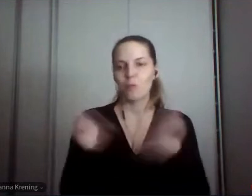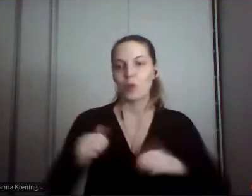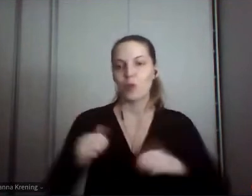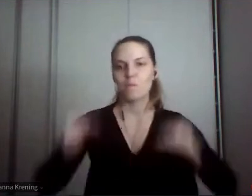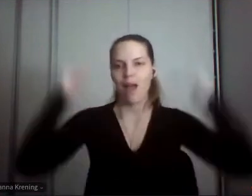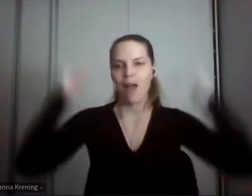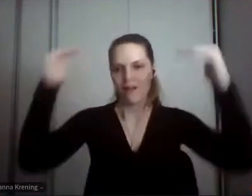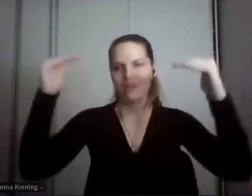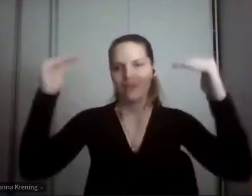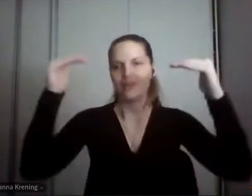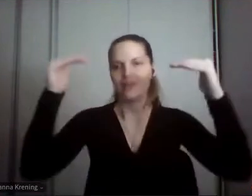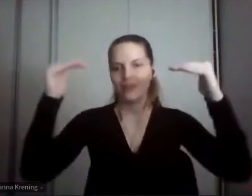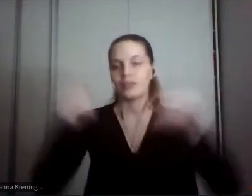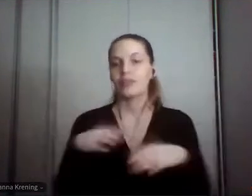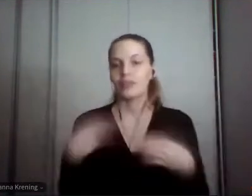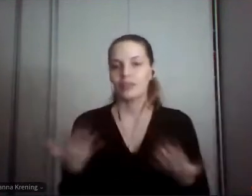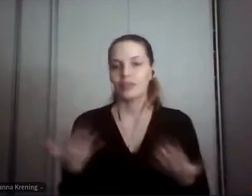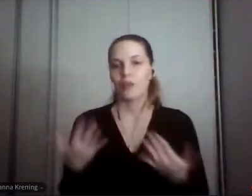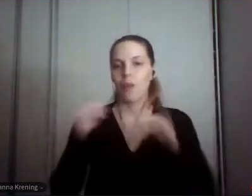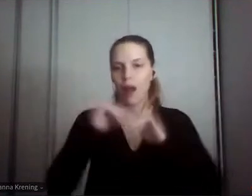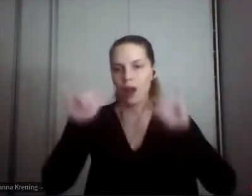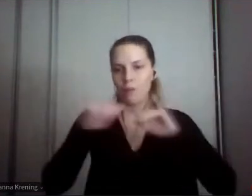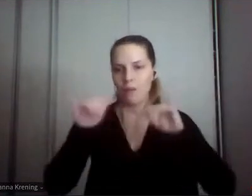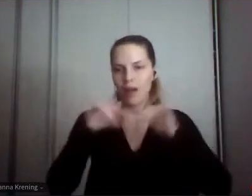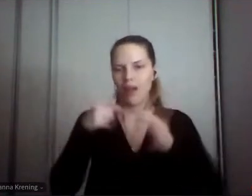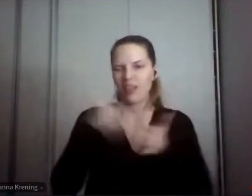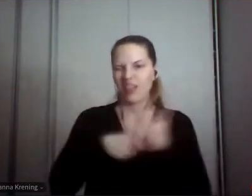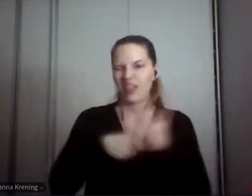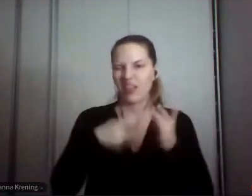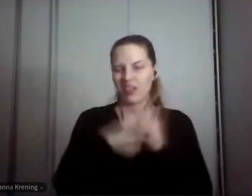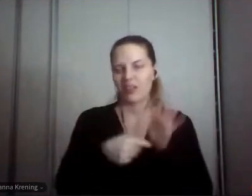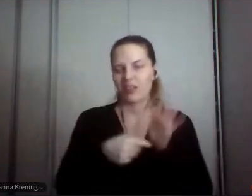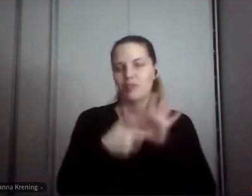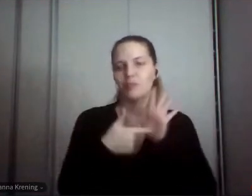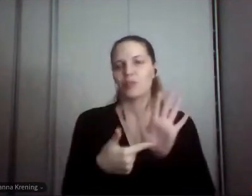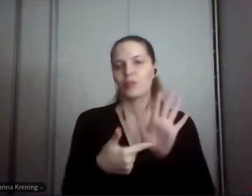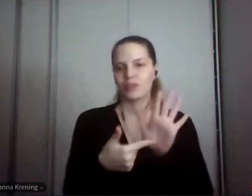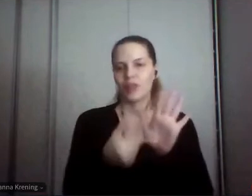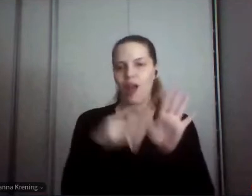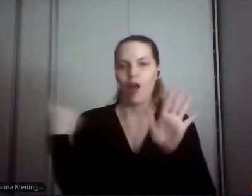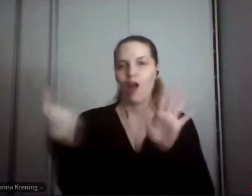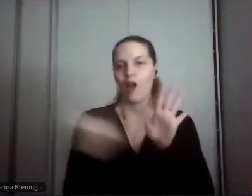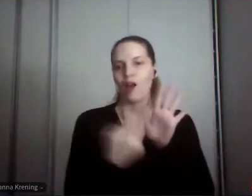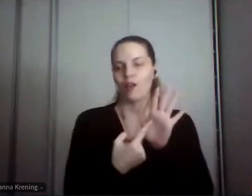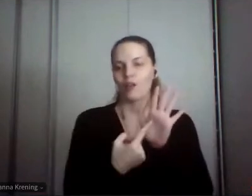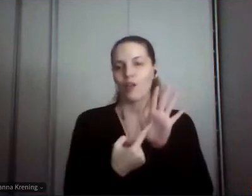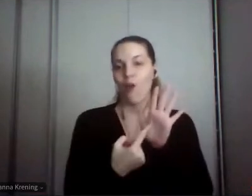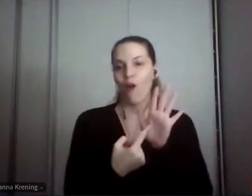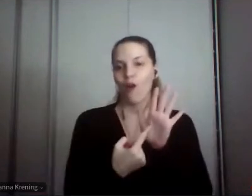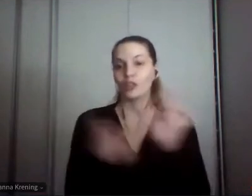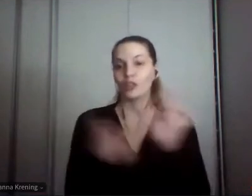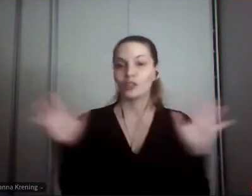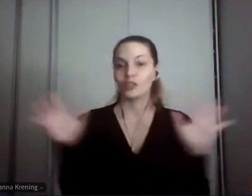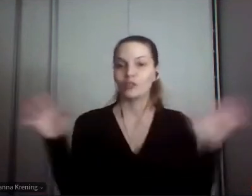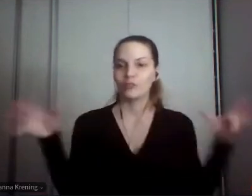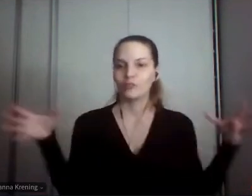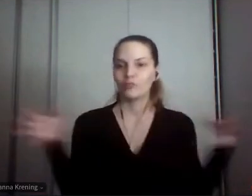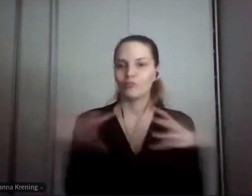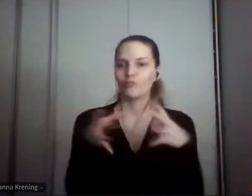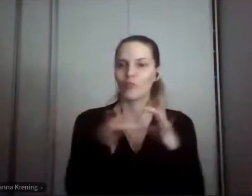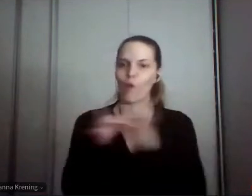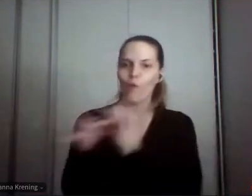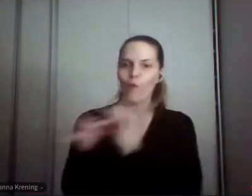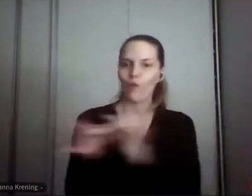vem buscando e tem visto, né, o quanto juntos nós estamos conseguindo, em todas